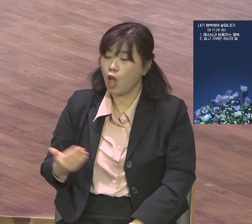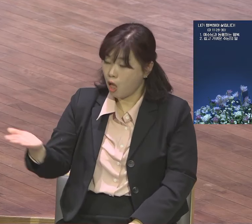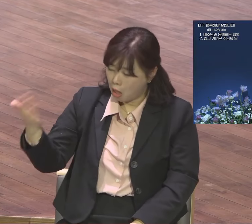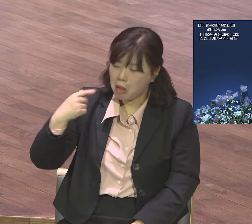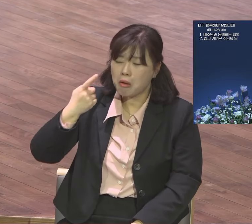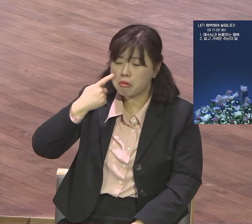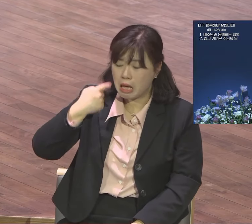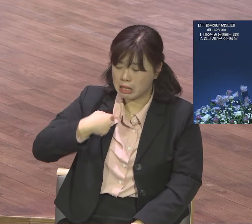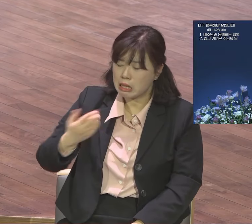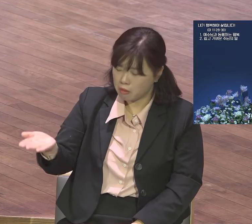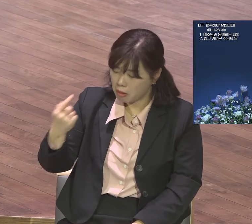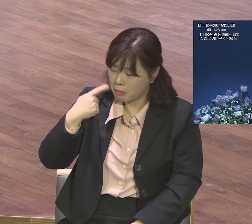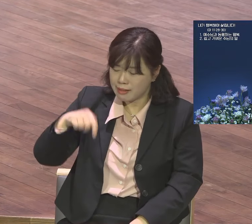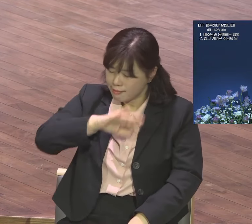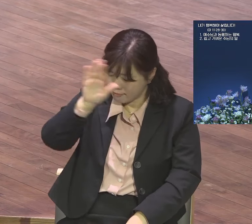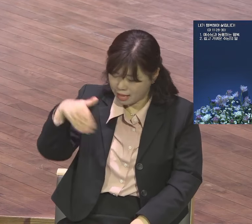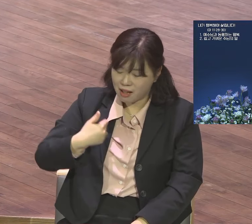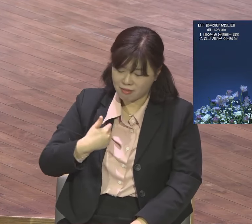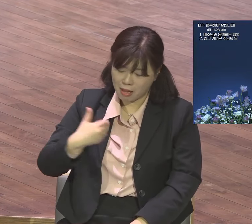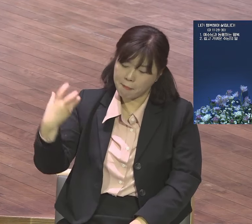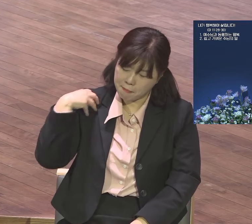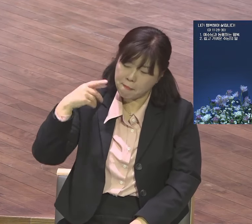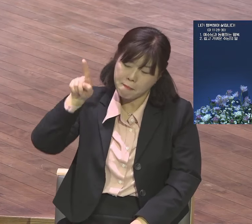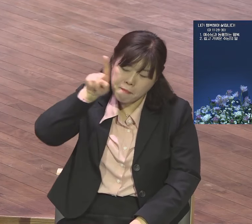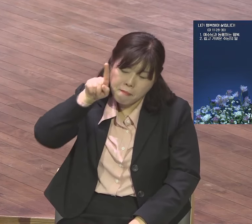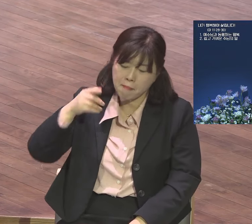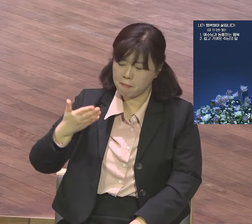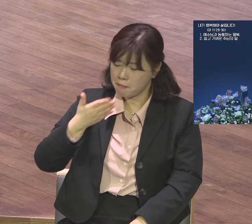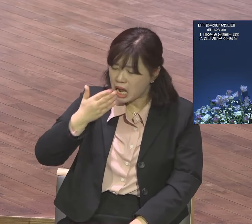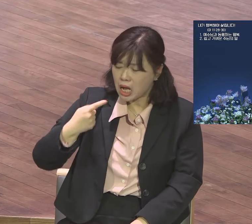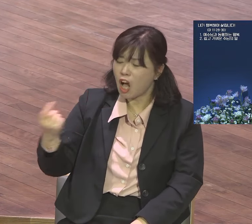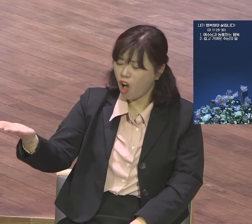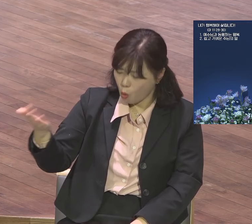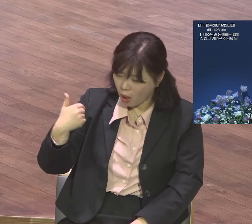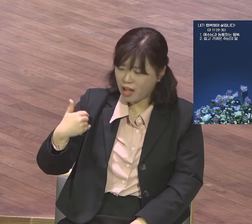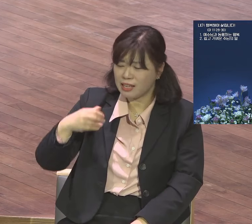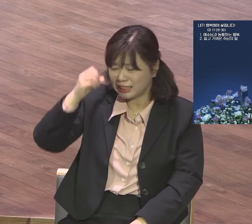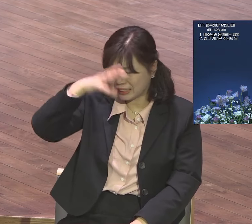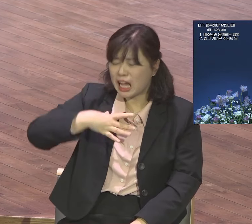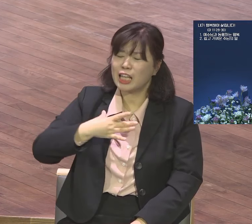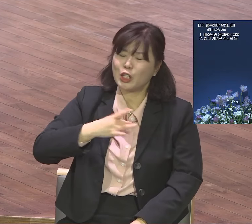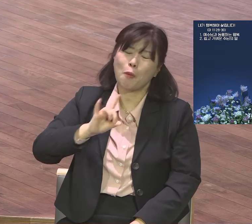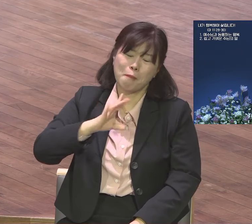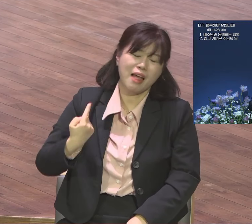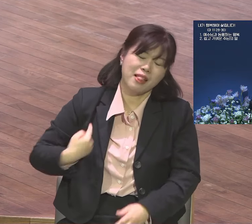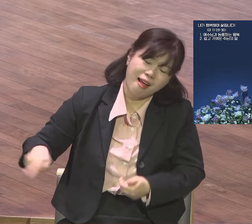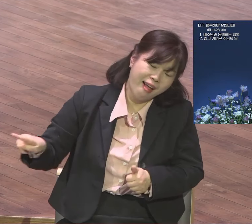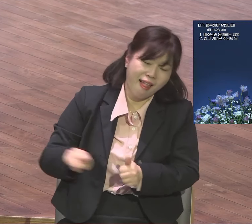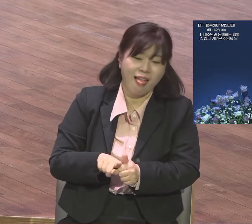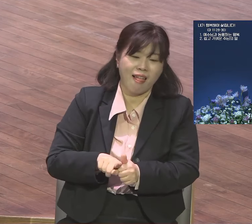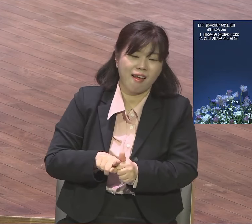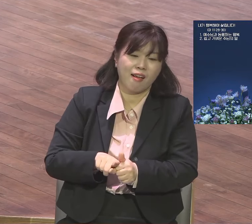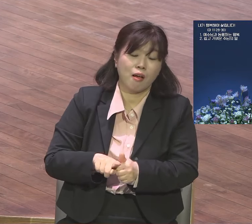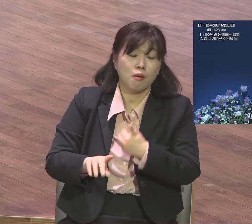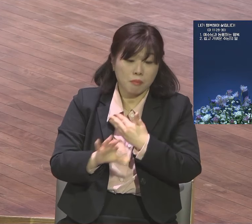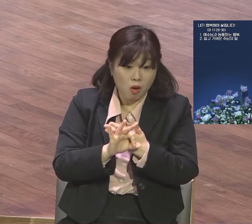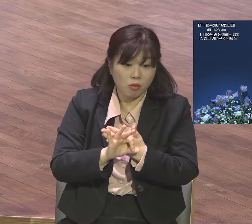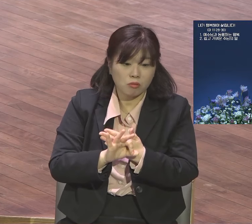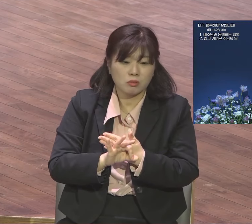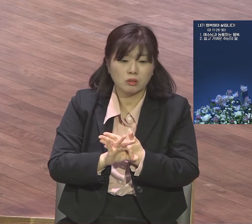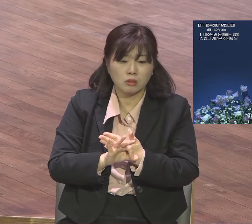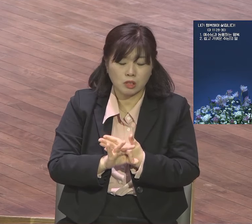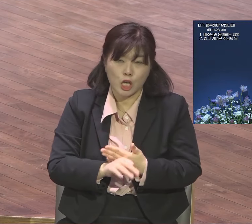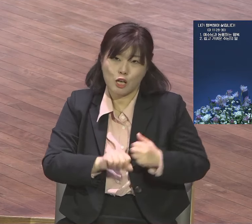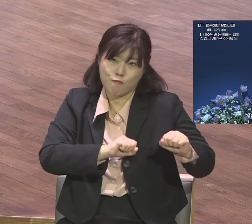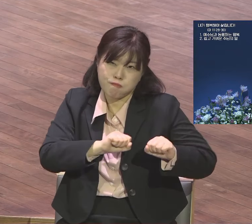무겁지가 않은 것입니다. 주님과 동행하는 행복을 체험하면 오히려 기쁘고 신이 납니다. 찬송이 나옵니다. 내 주